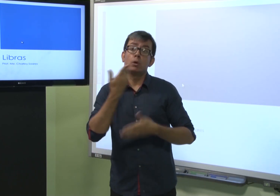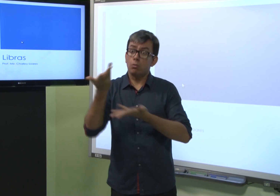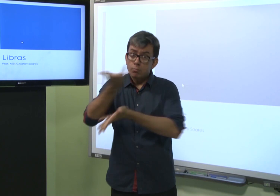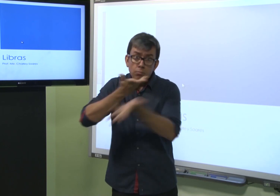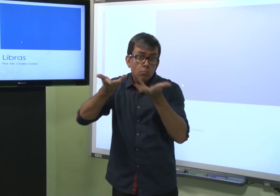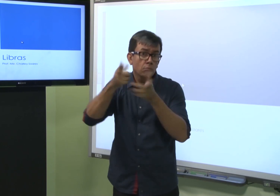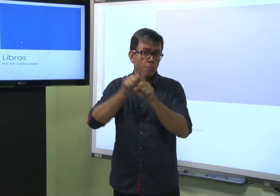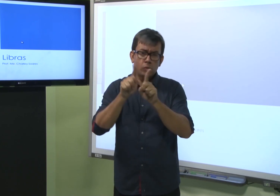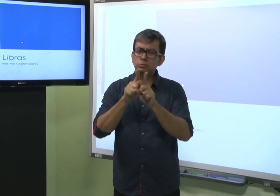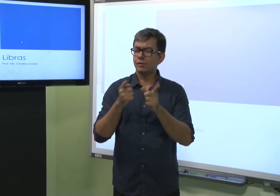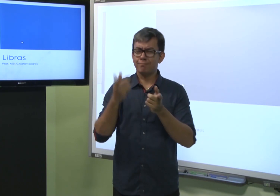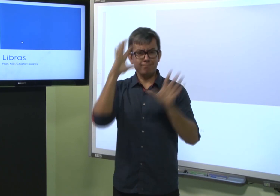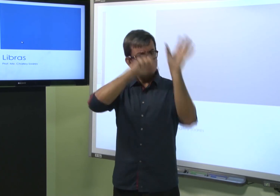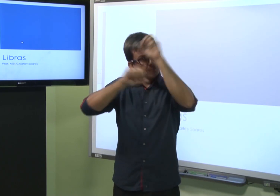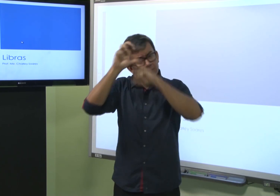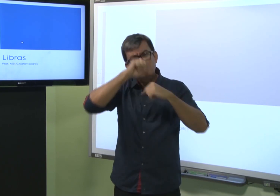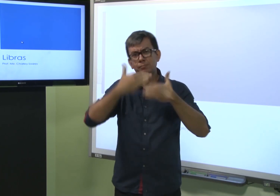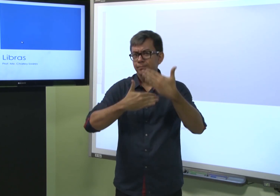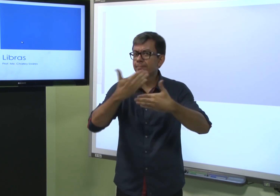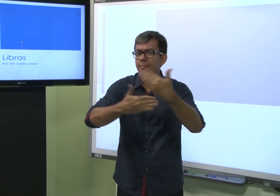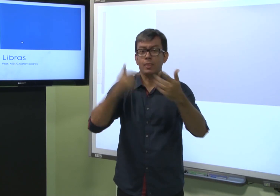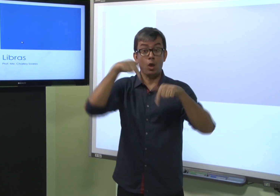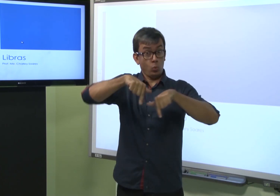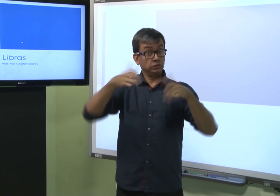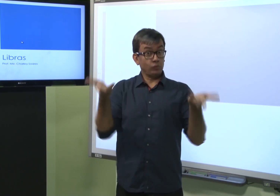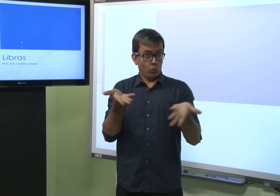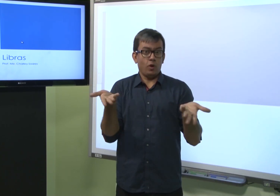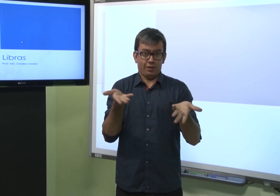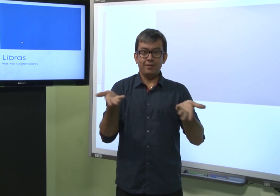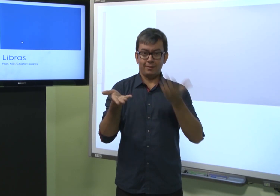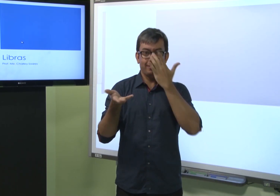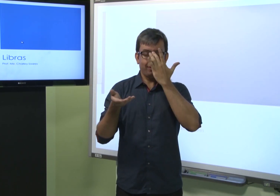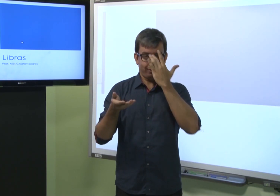vocês ou com outros surdos, para que vocês possam aprender.